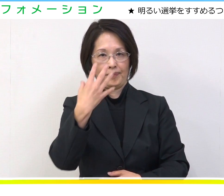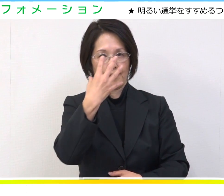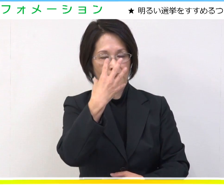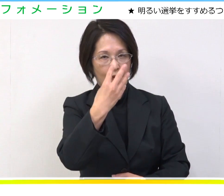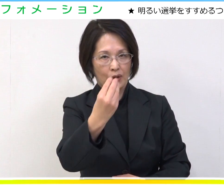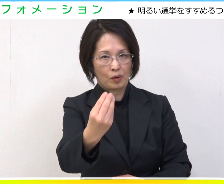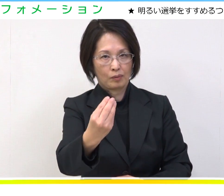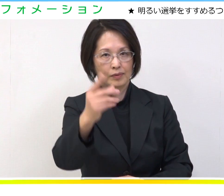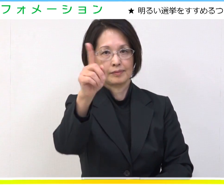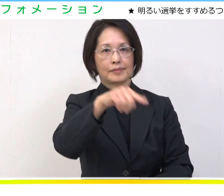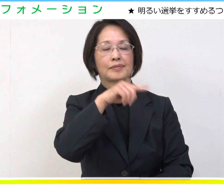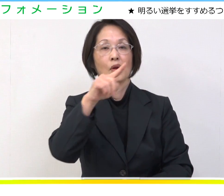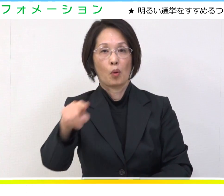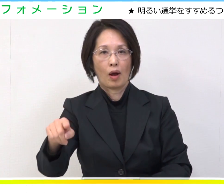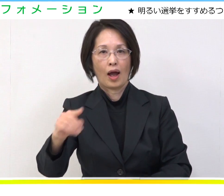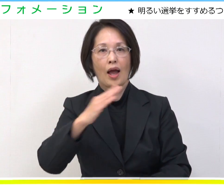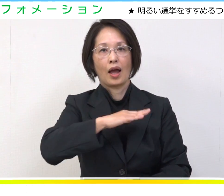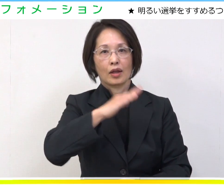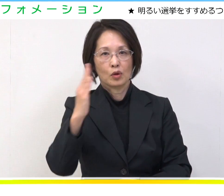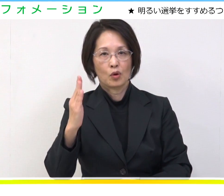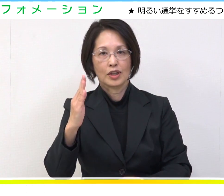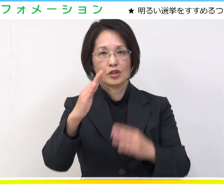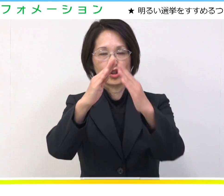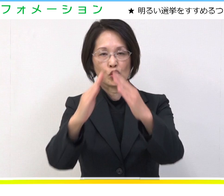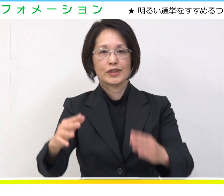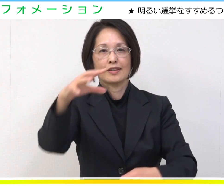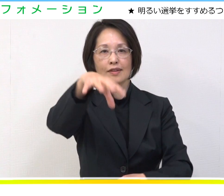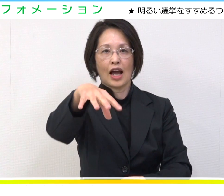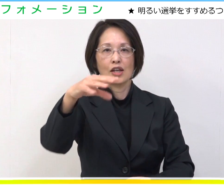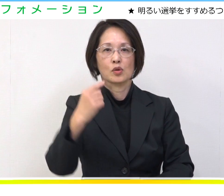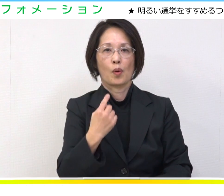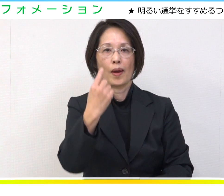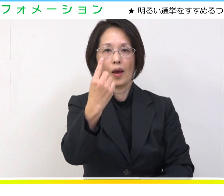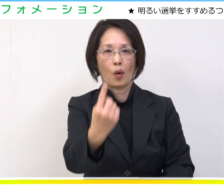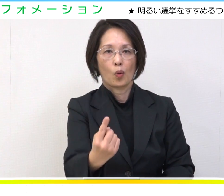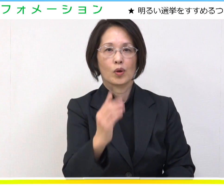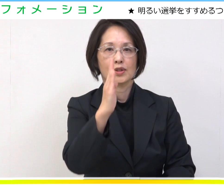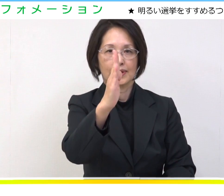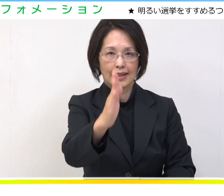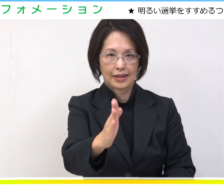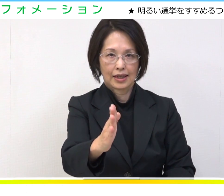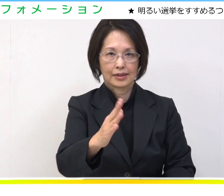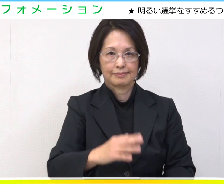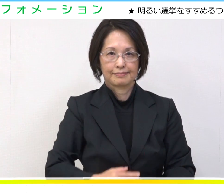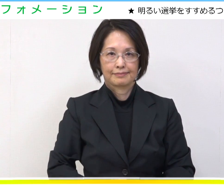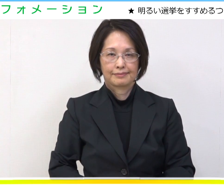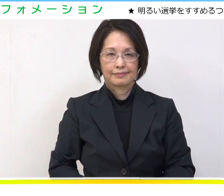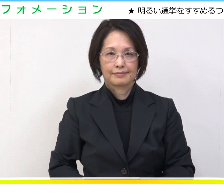ご興味のある方は当日直接会場へお越しください